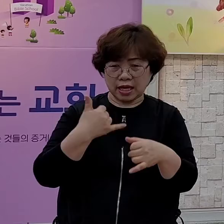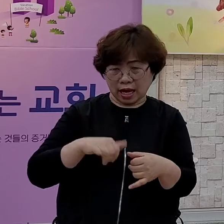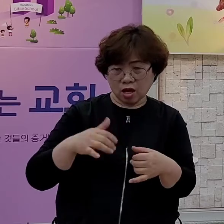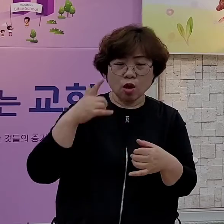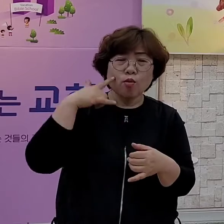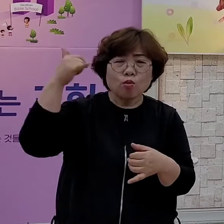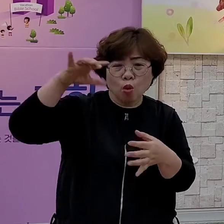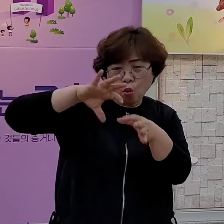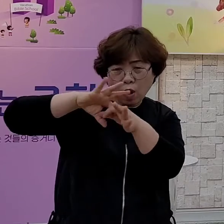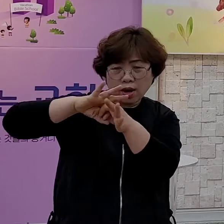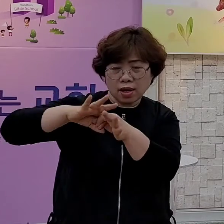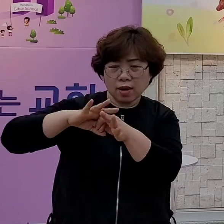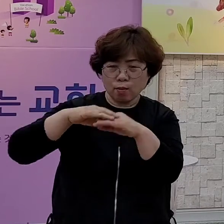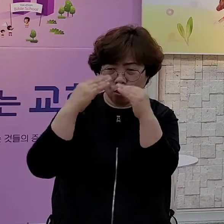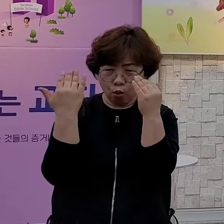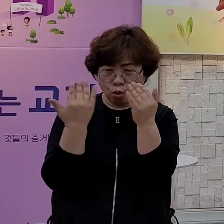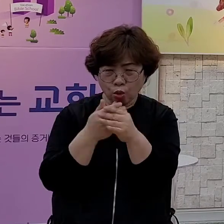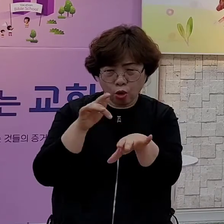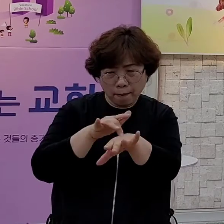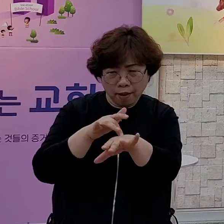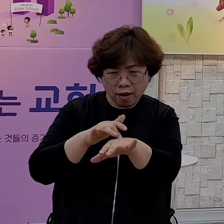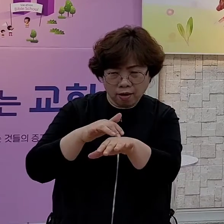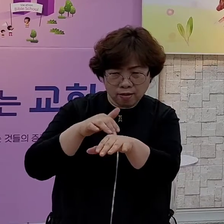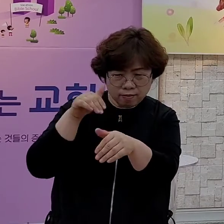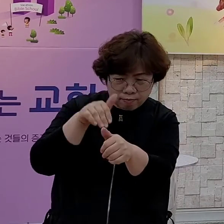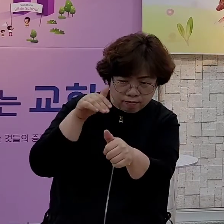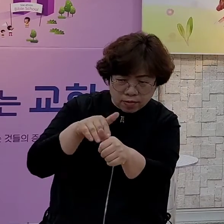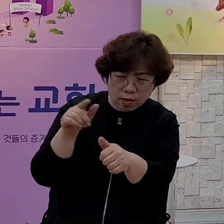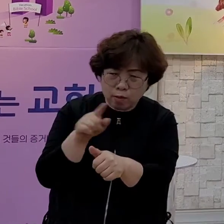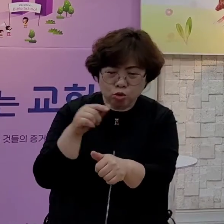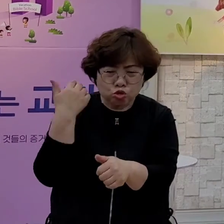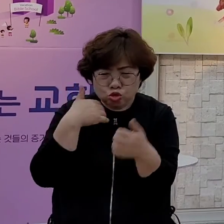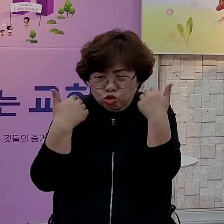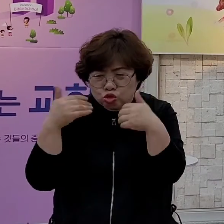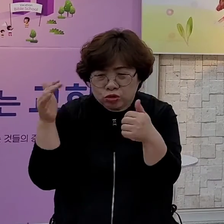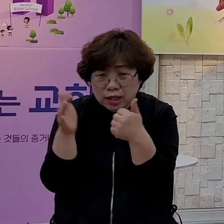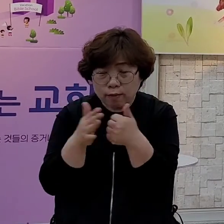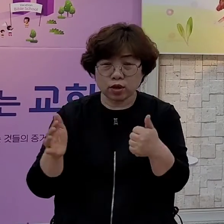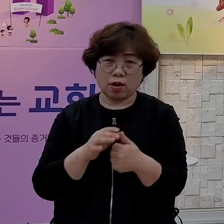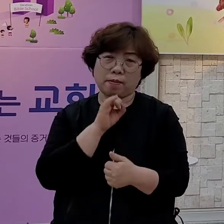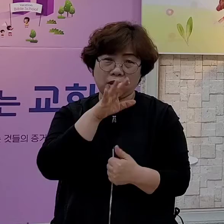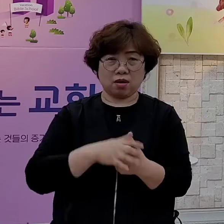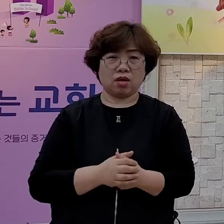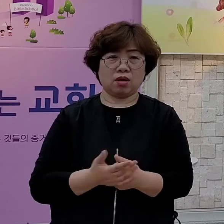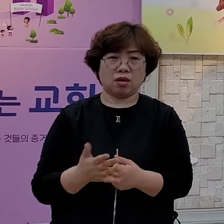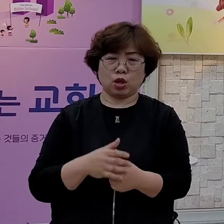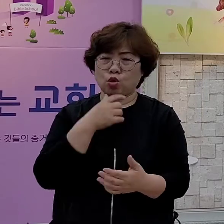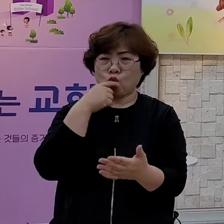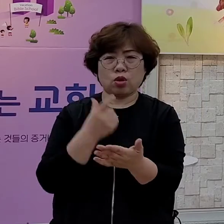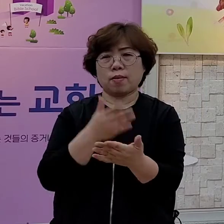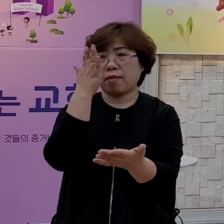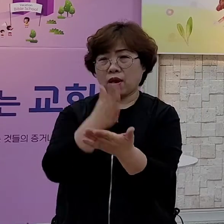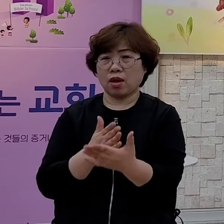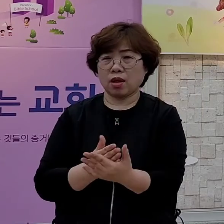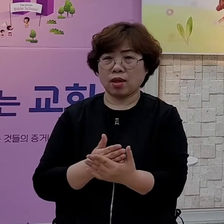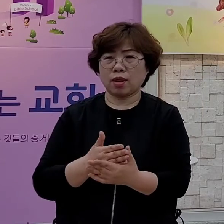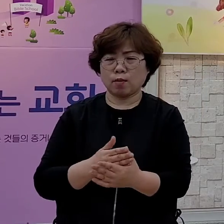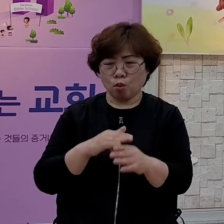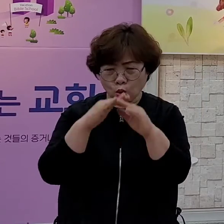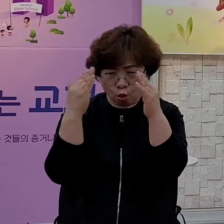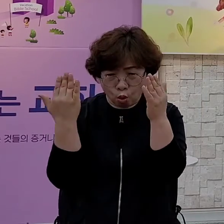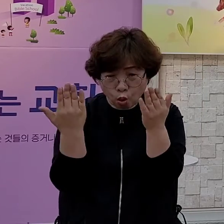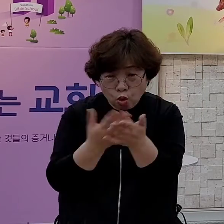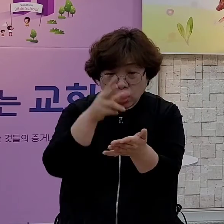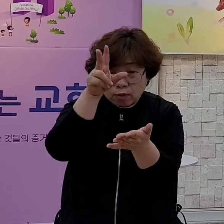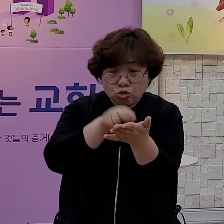누구 때문이라고. 아니에요. 모든 게 나 때문이다. 속으면 안 돼. 이 모든 문제의 근원과 이